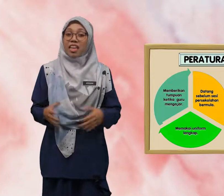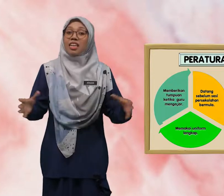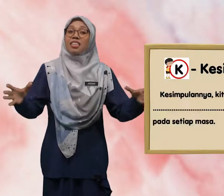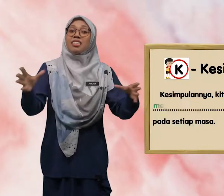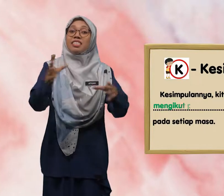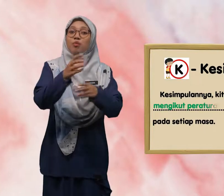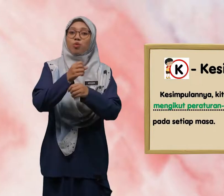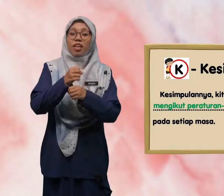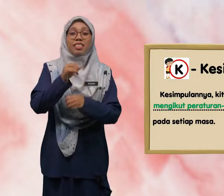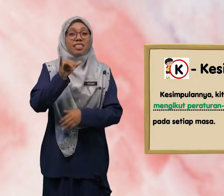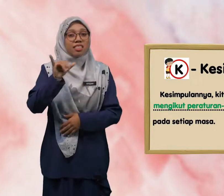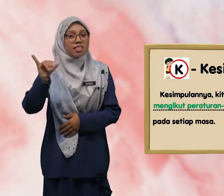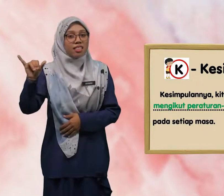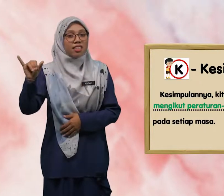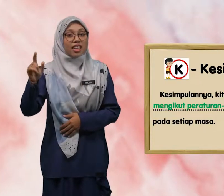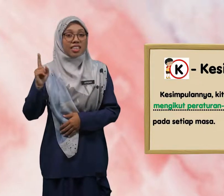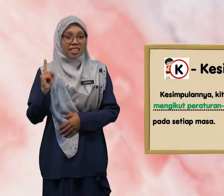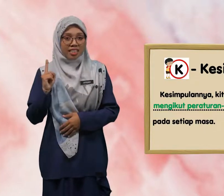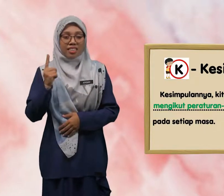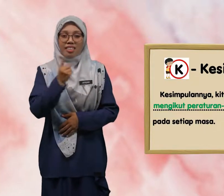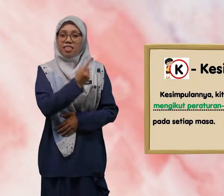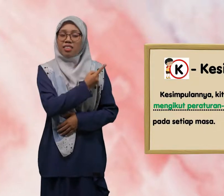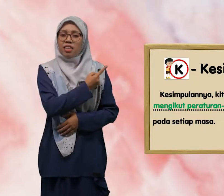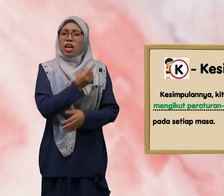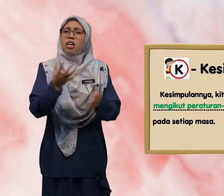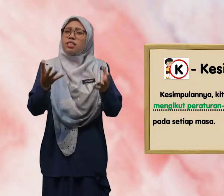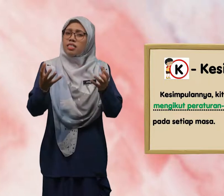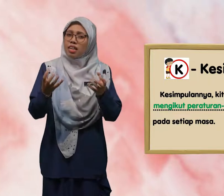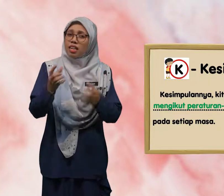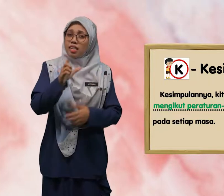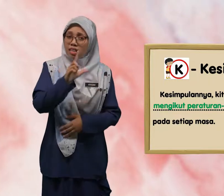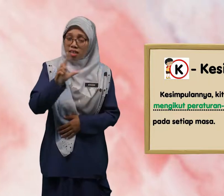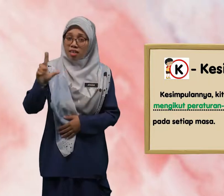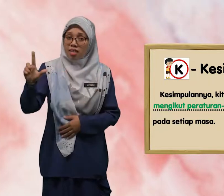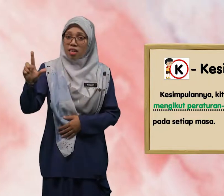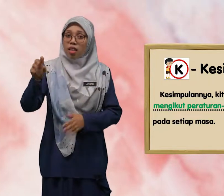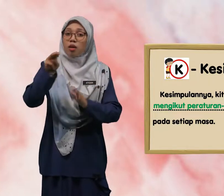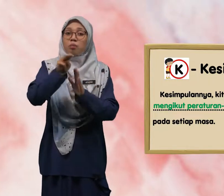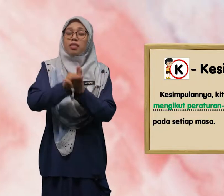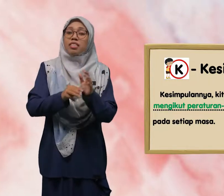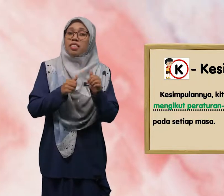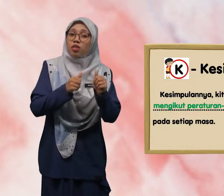Hai kesimpulannya Kita hendaklah mengikuti